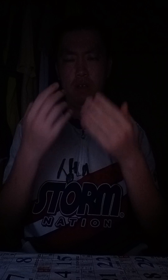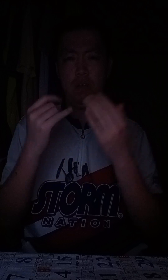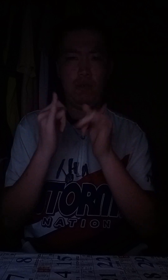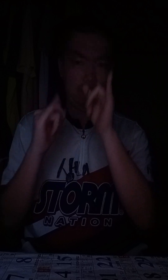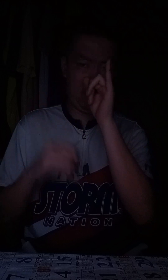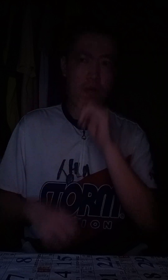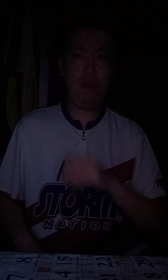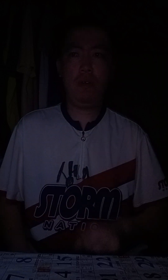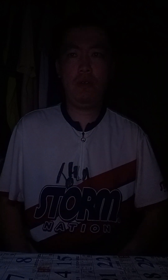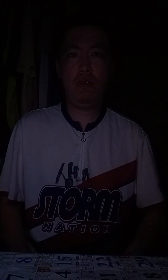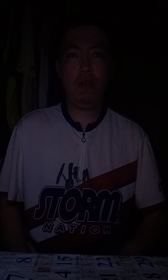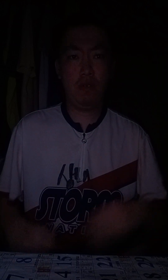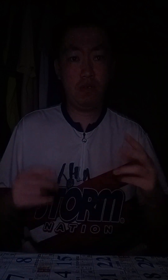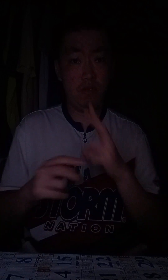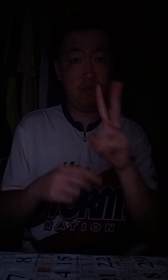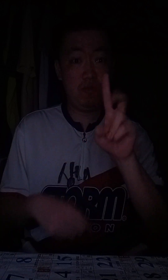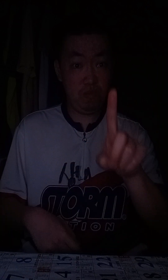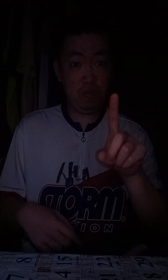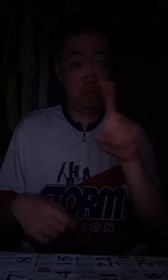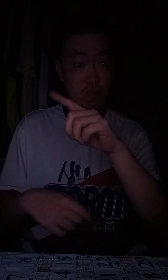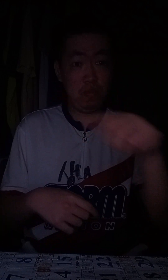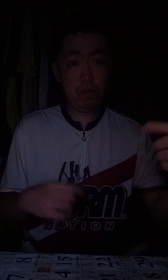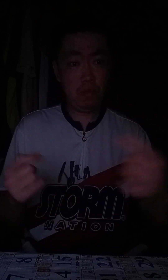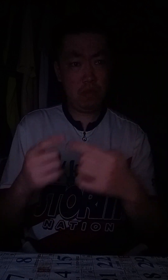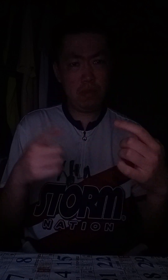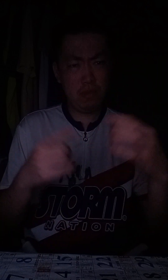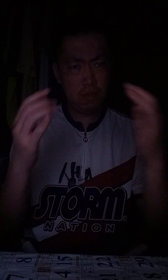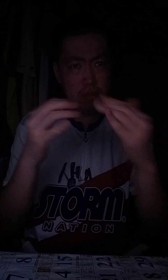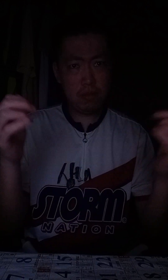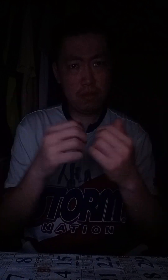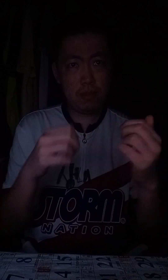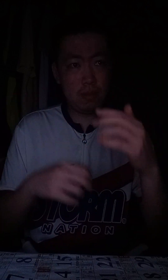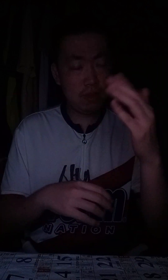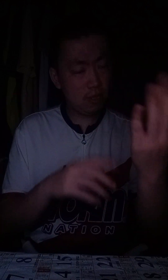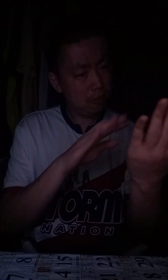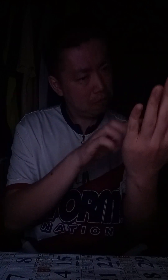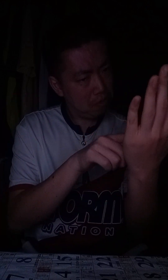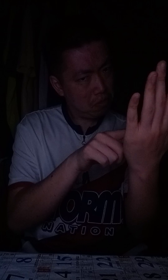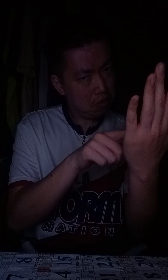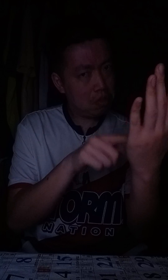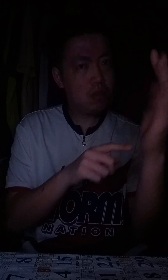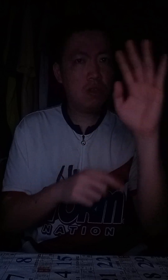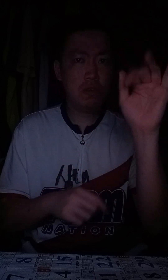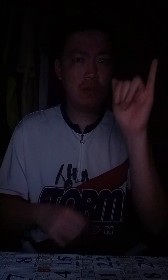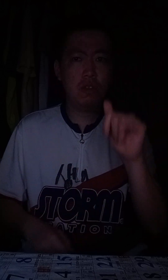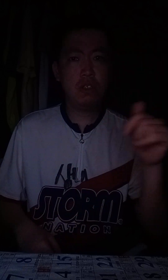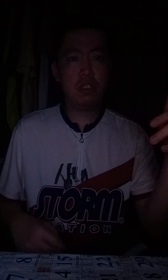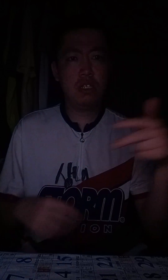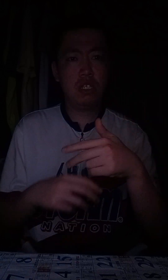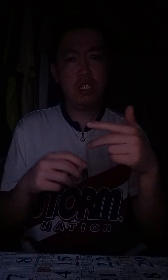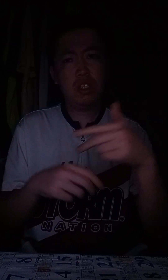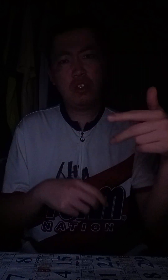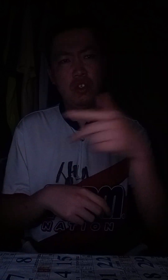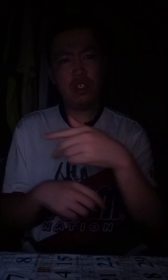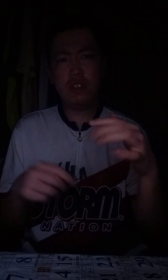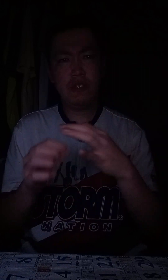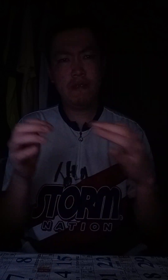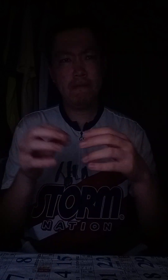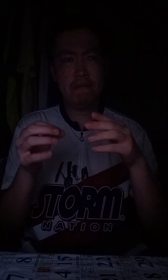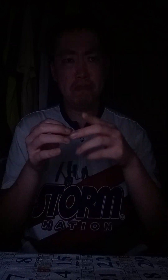받았습니다. 진짜 등에 한 대가 어느 차가 신호가 냈겠죠. 불러가지고 주셔야죠. 경찰은 버스가 무리하게 직진을 하다 사고가